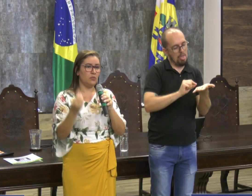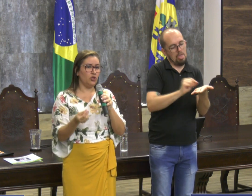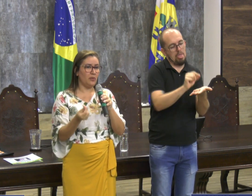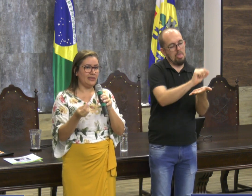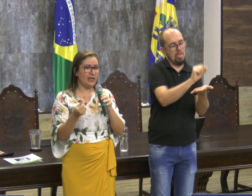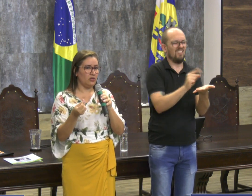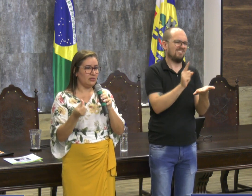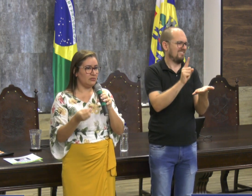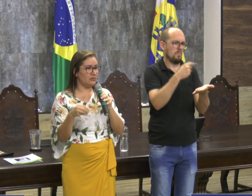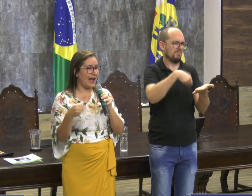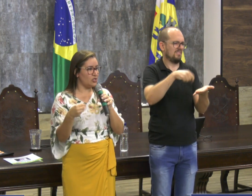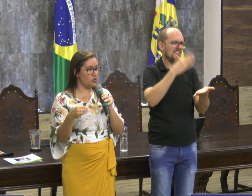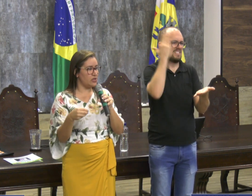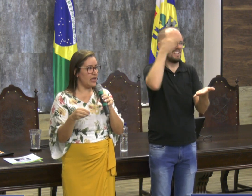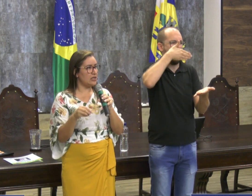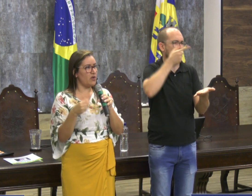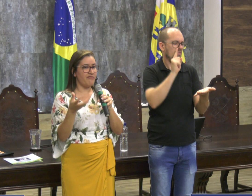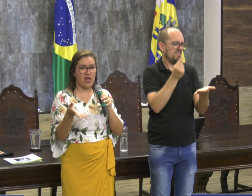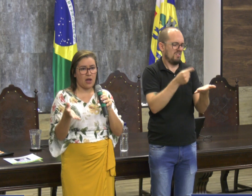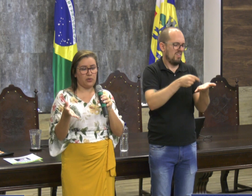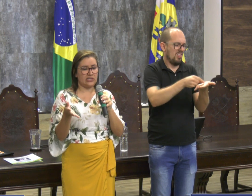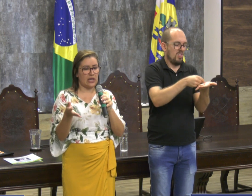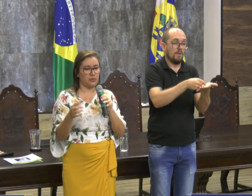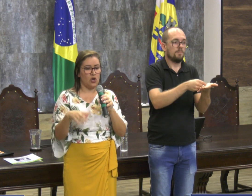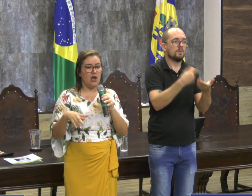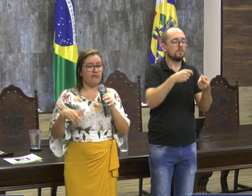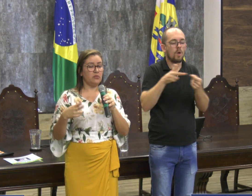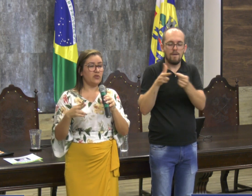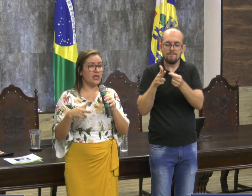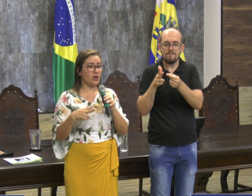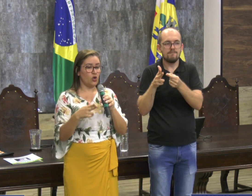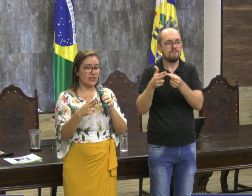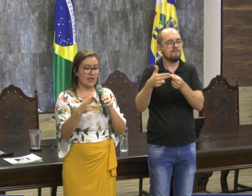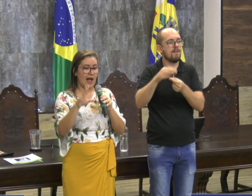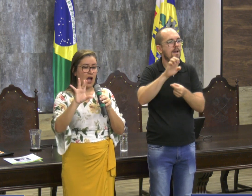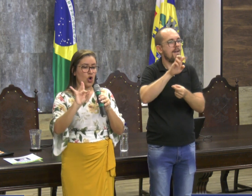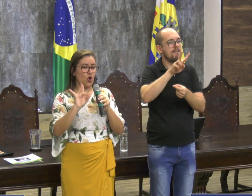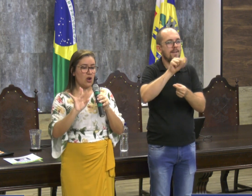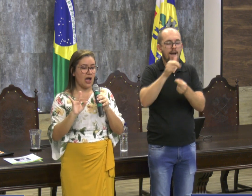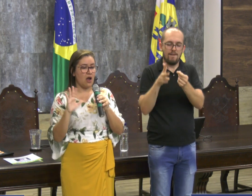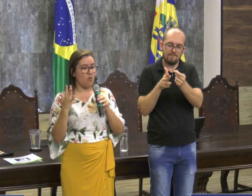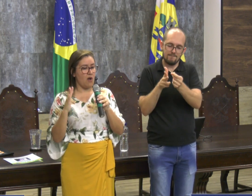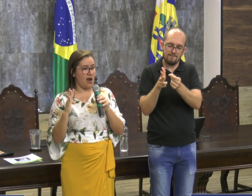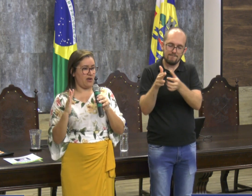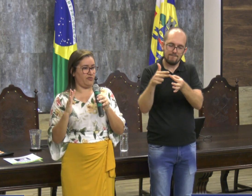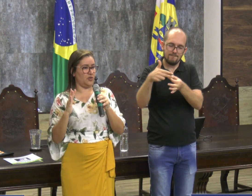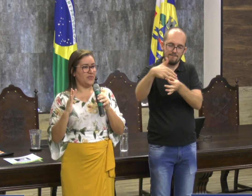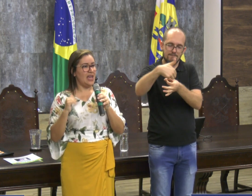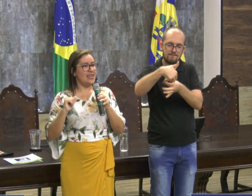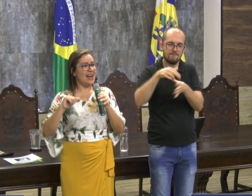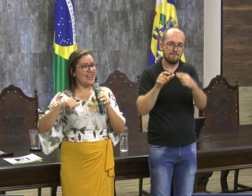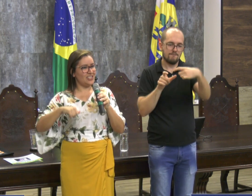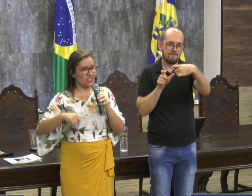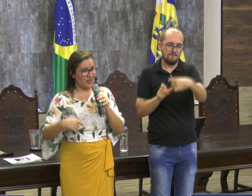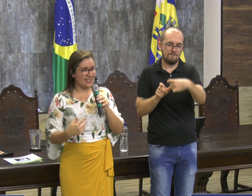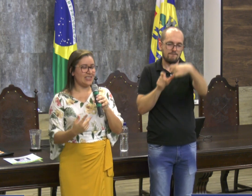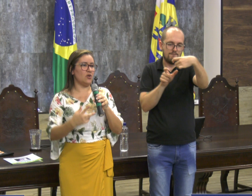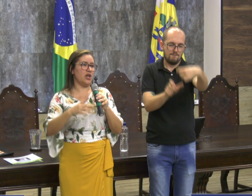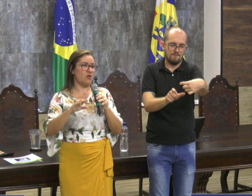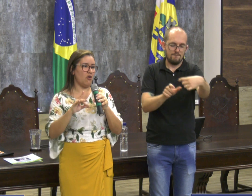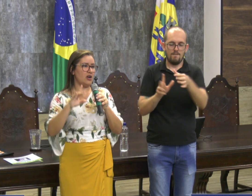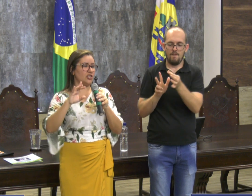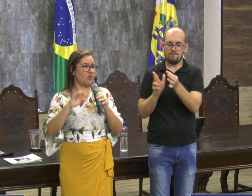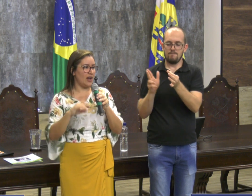gente usa muito material tátil, né? Então, EVA, por exemplo. Vamos recortar, colar uma árvore. E aí a gente